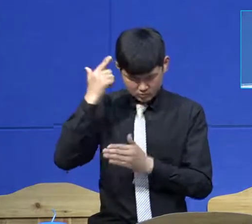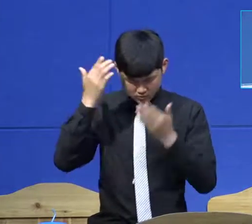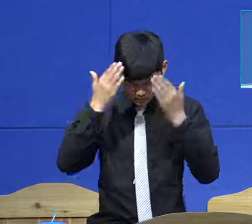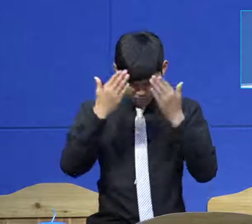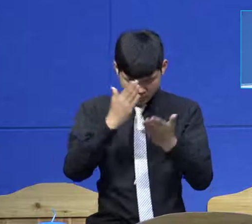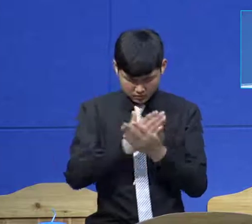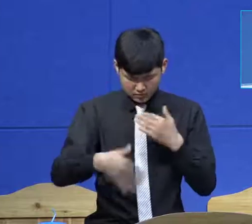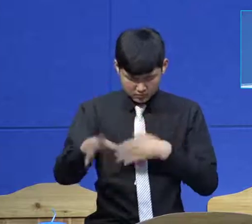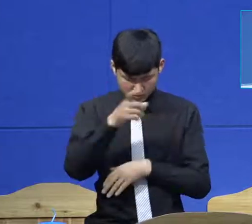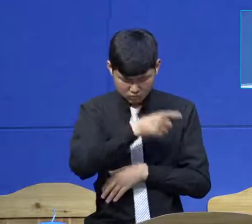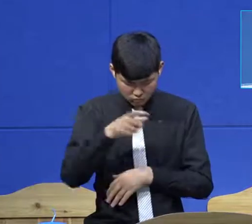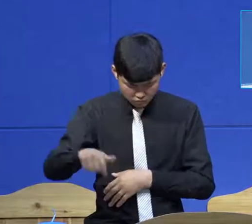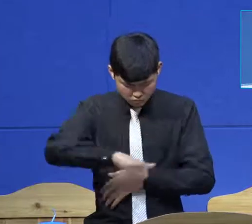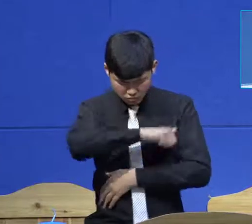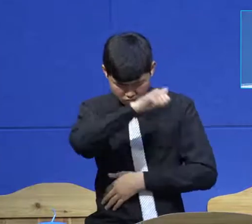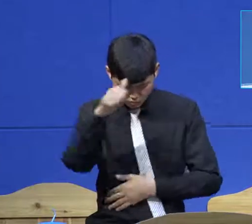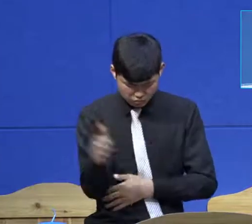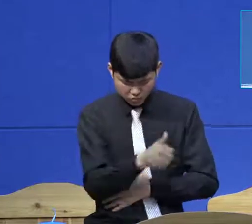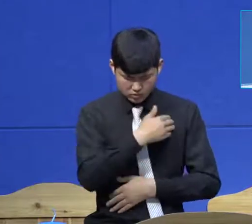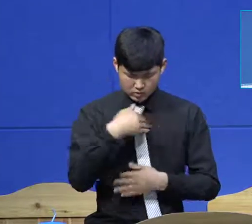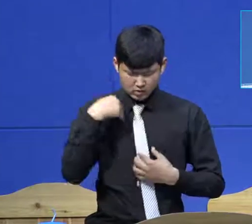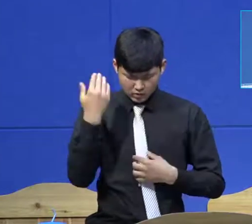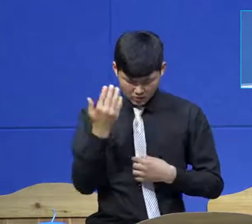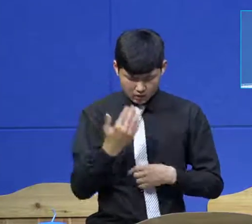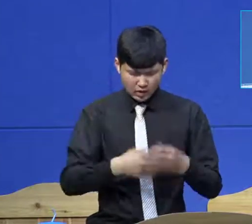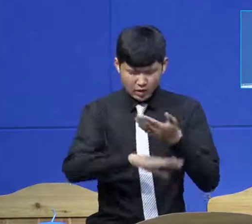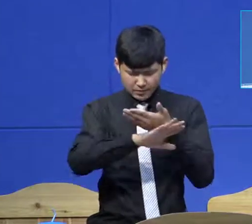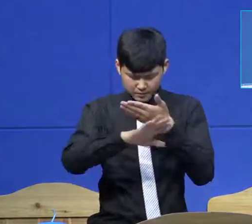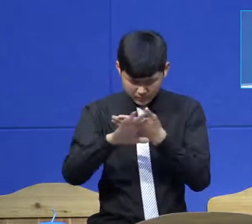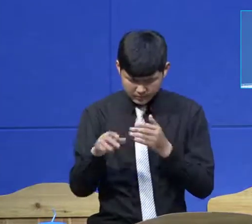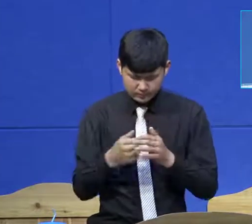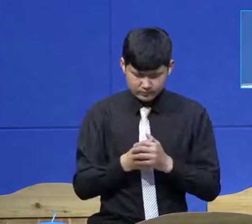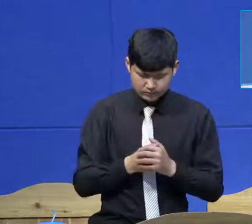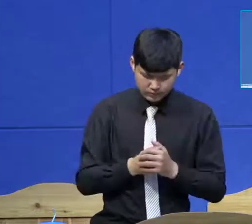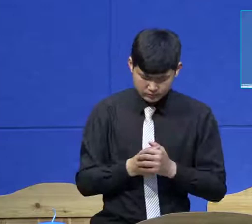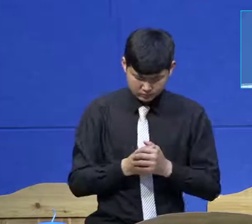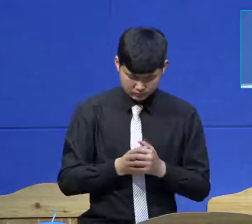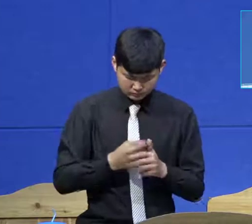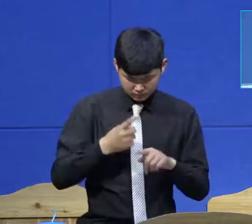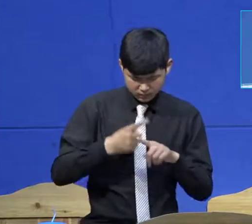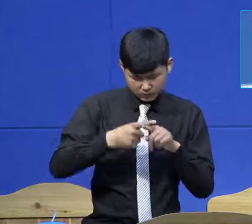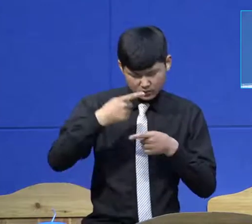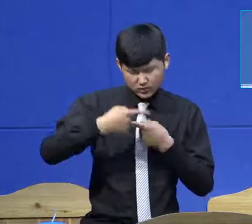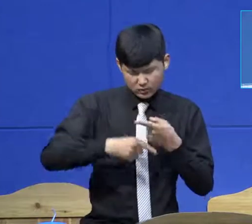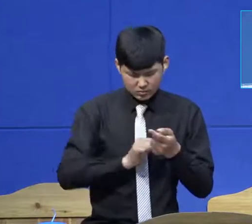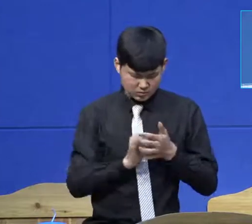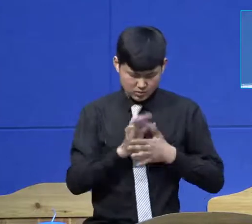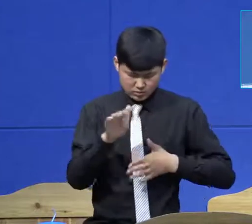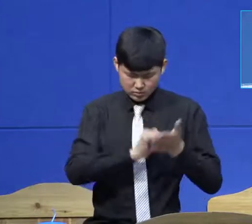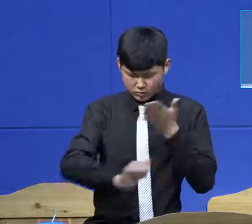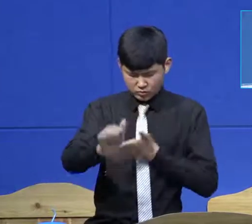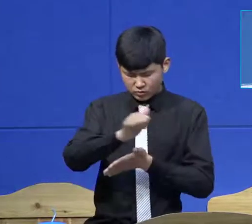байна. Бидний хүн нэг болгоныг эзэн та хамгаалж, өшөө илүү бэлхам дүүрэн